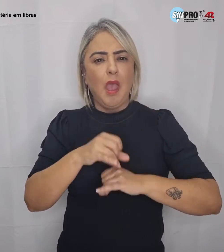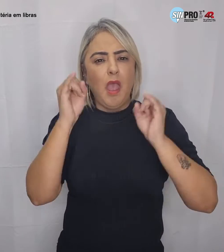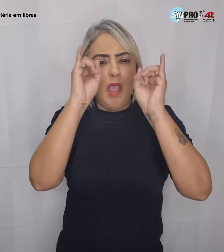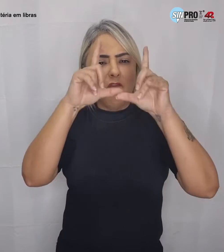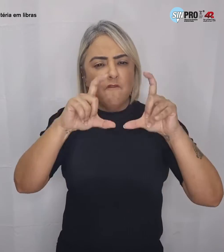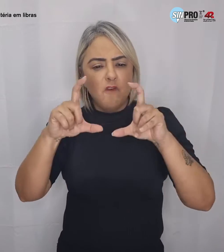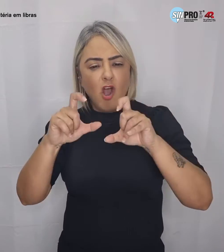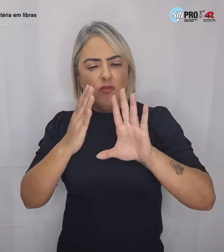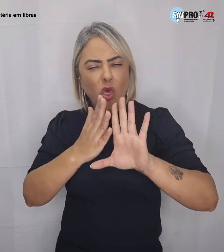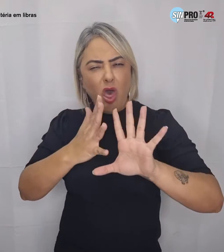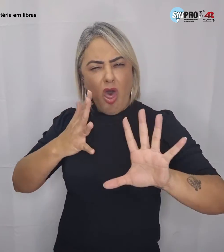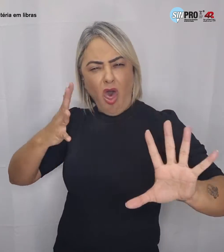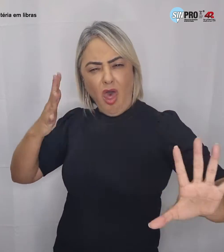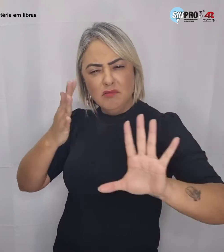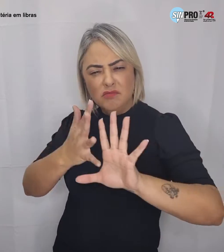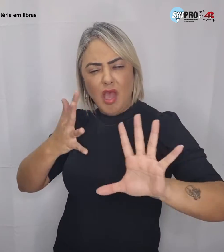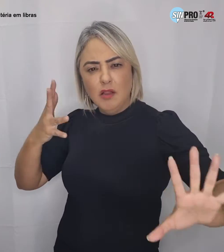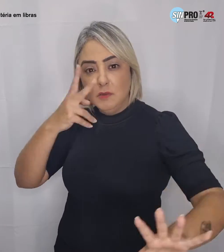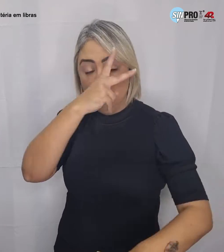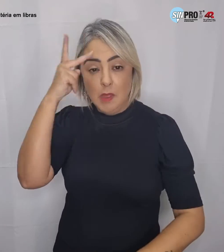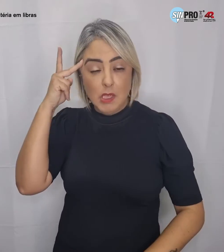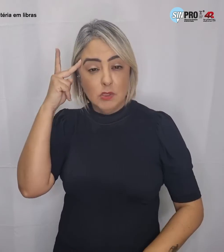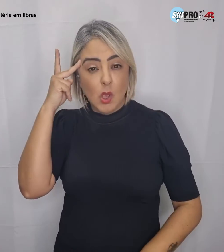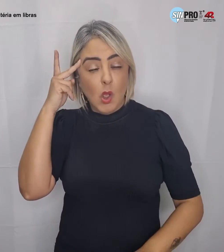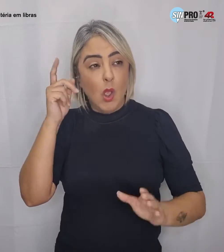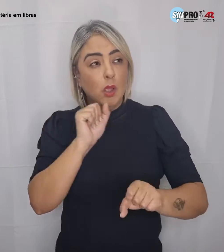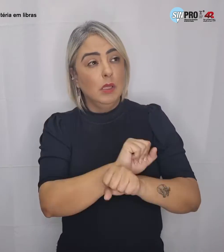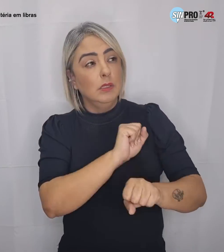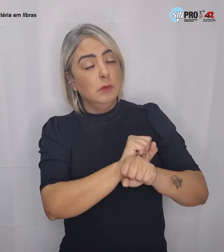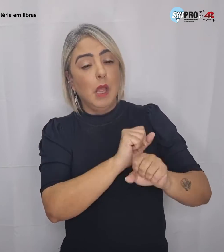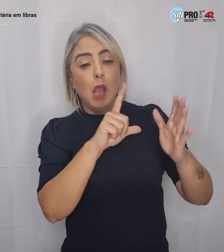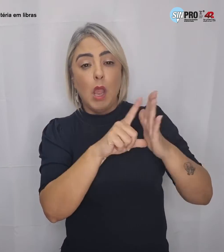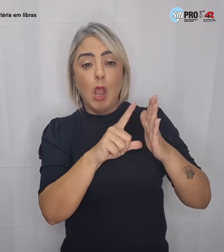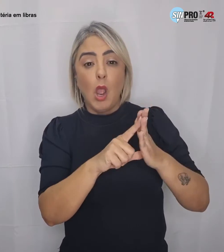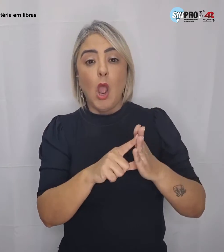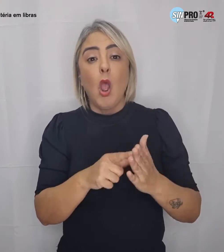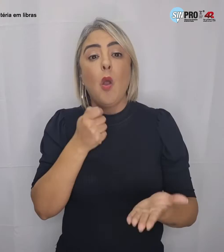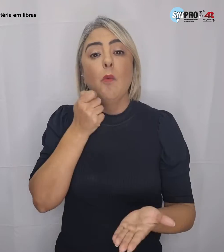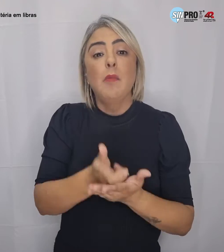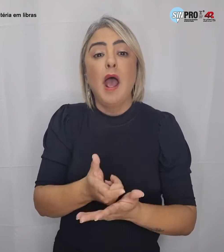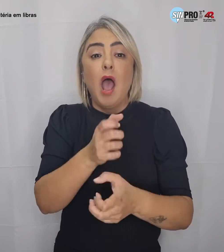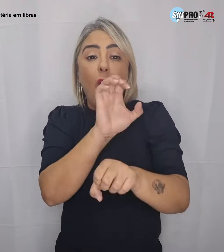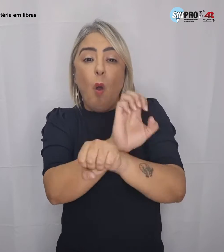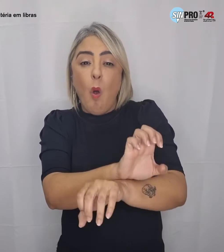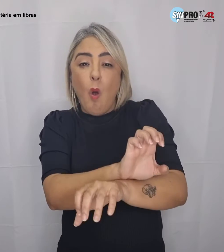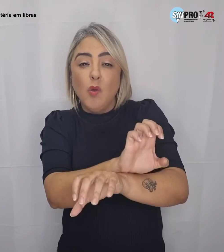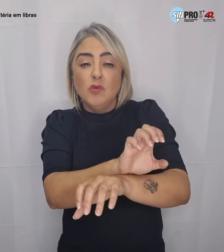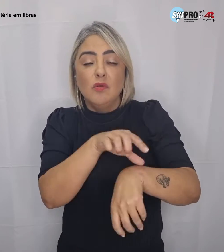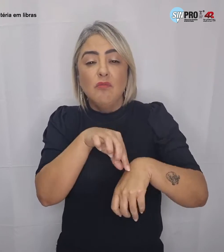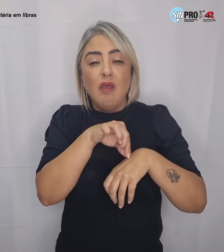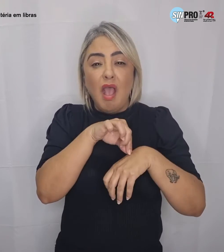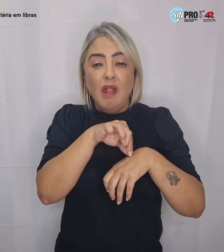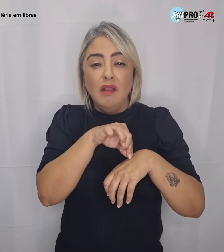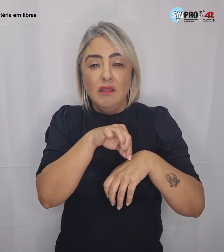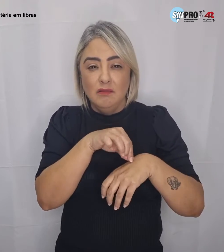imensas de pessoas nas portas de açougues para adquirir ossos, peles e carcaças.